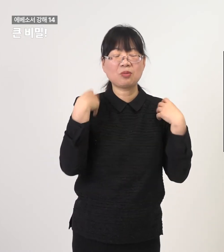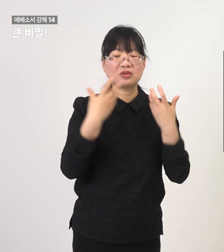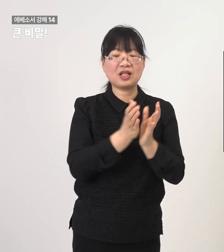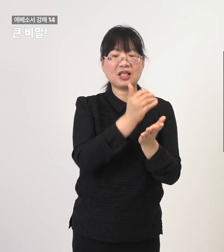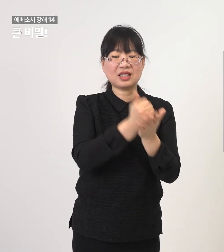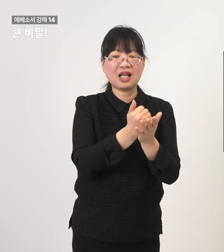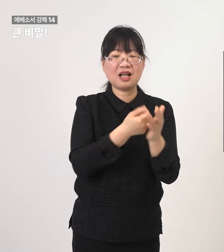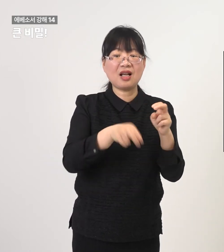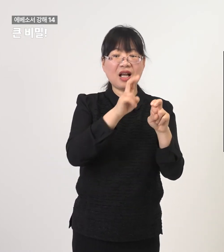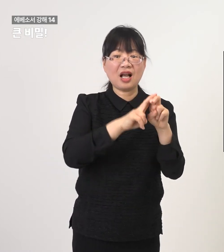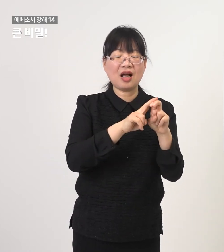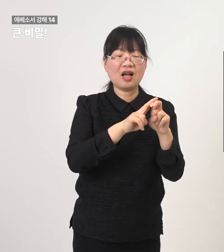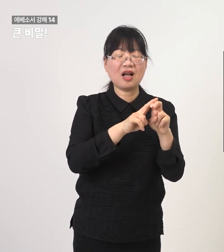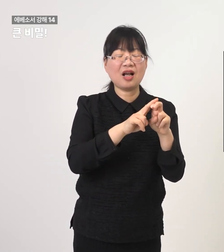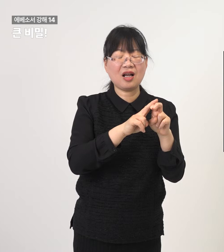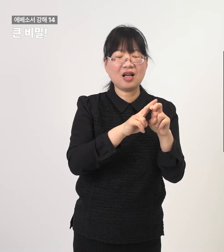돼서